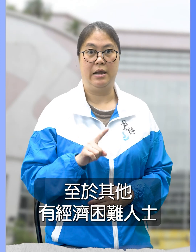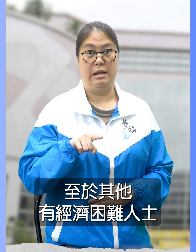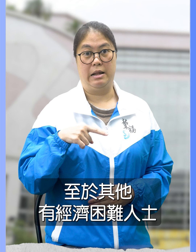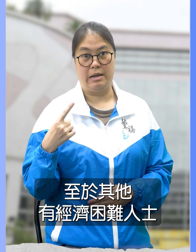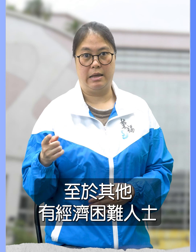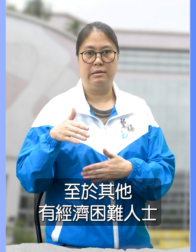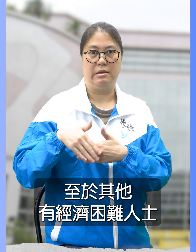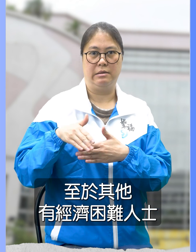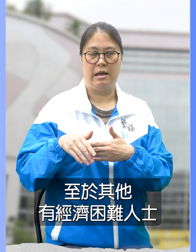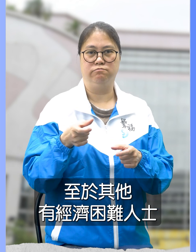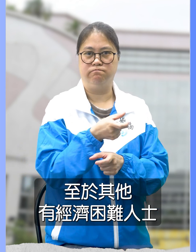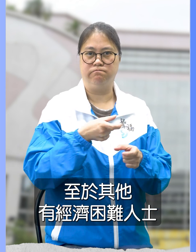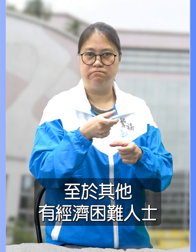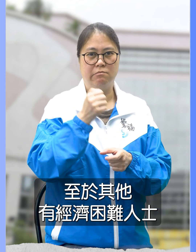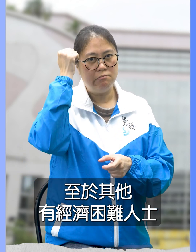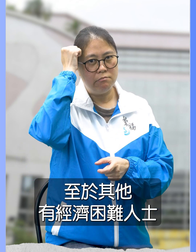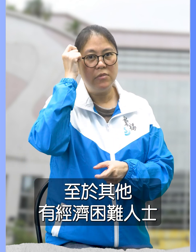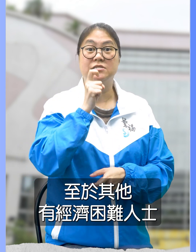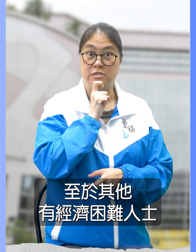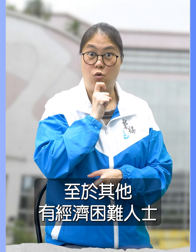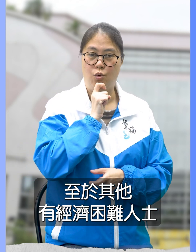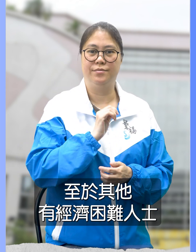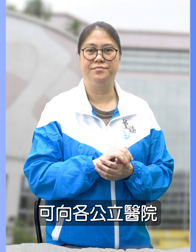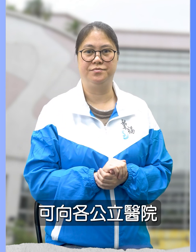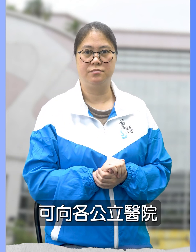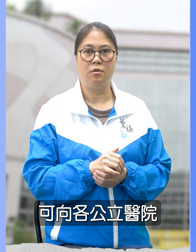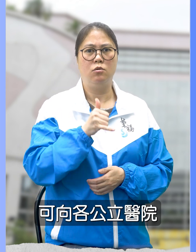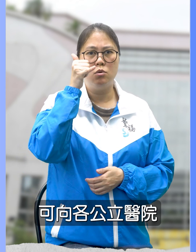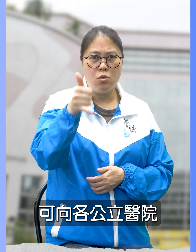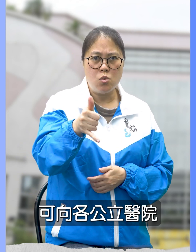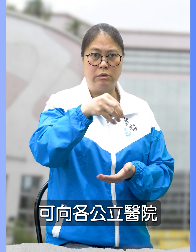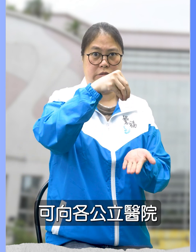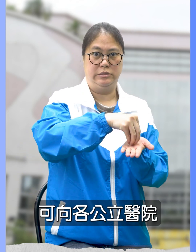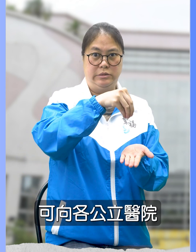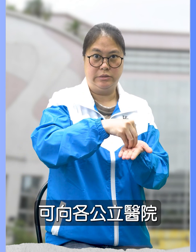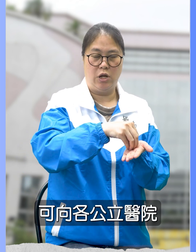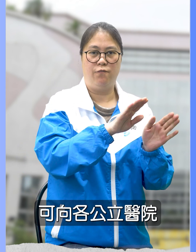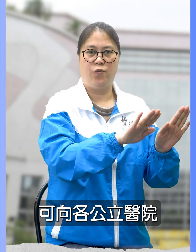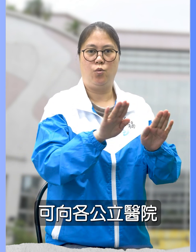至於其他有經濟困難嘅人士，可以向各公立醫院